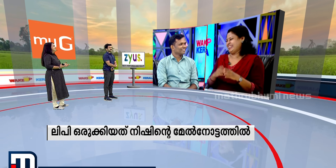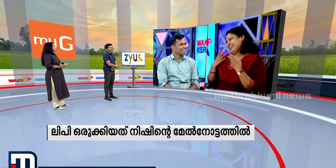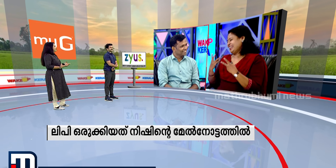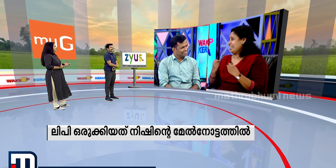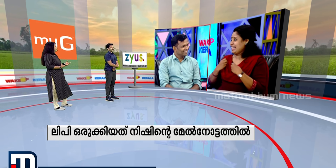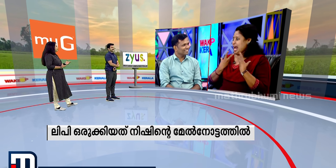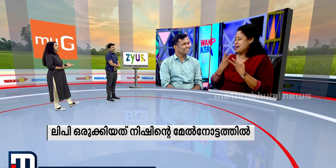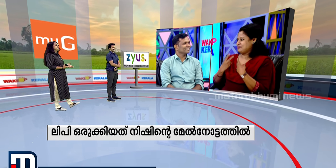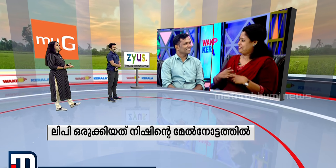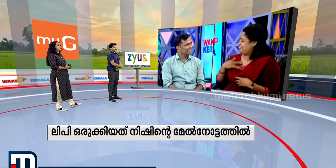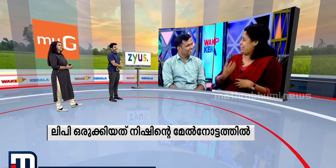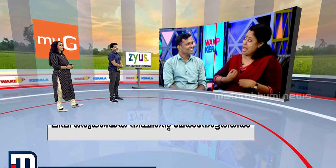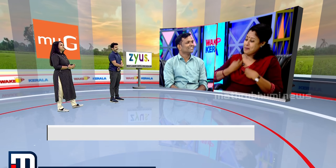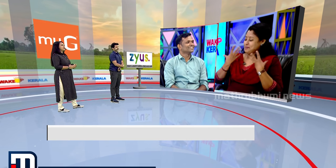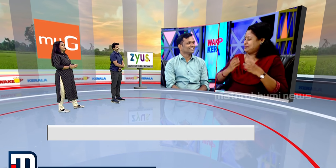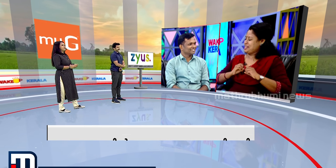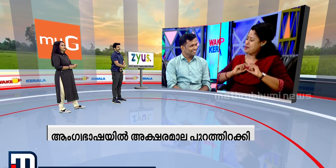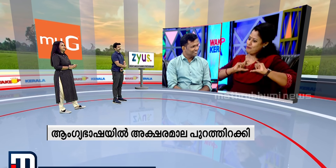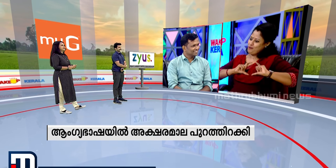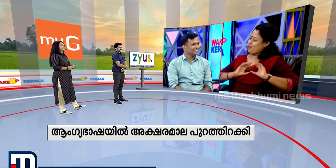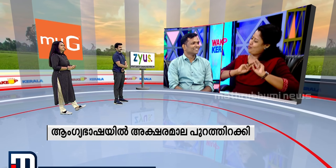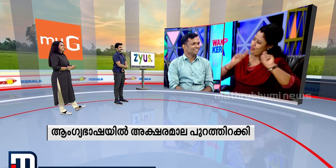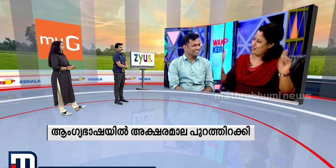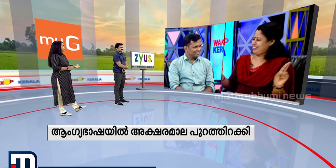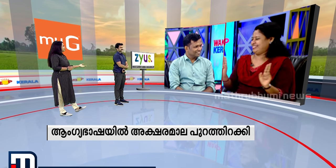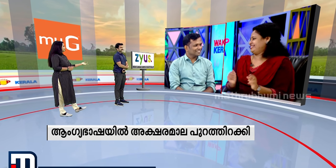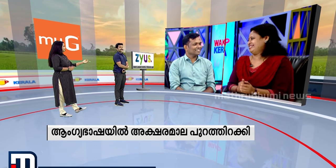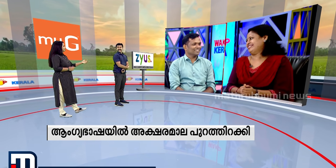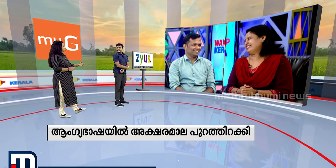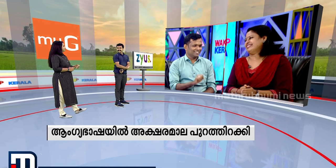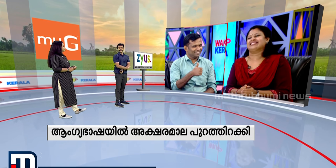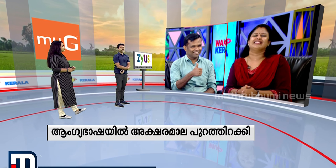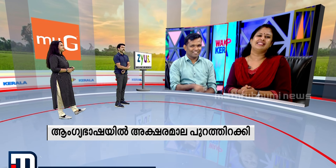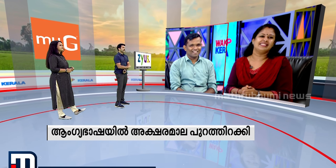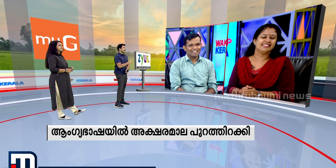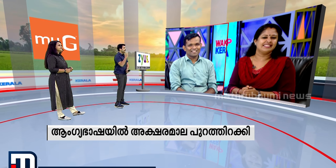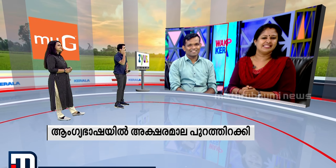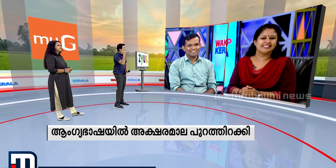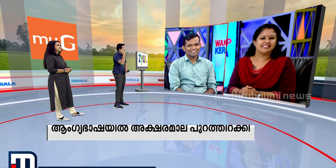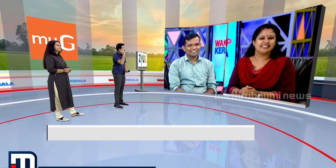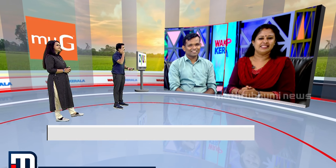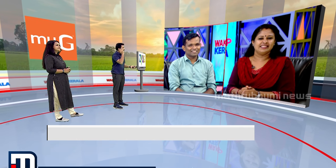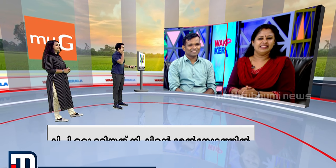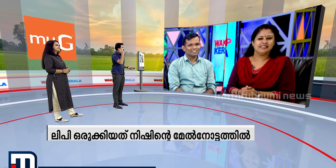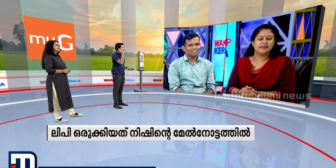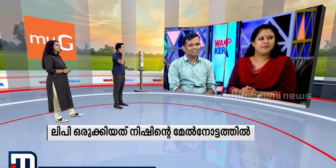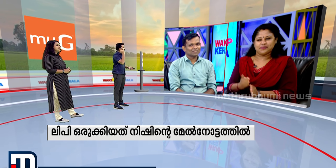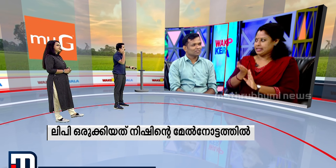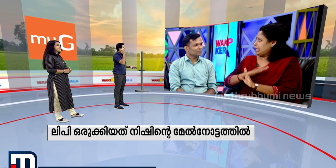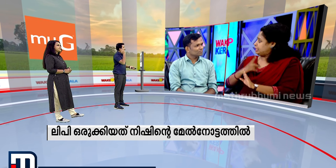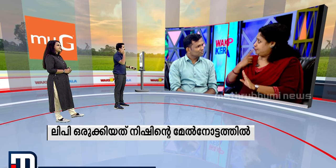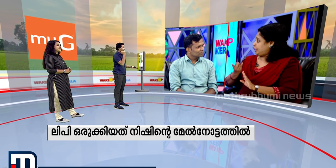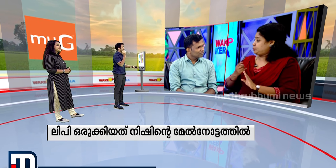ഇങ്ങനെ ഒരുപാട് സന്തോഷം കൊണ്ട് നിറഞ്ഞു പോകുന്നൊരു അനുഭവമായിരുന്നു ഇനി ഇപ്പോൾ നേരത്തെ പറഞ്ഞ പോലെ